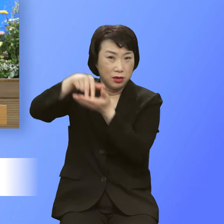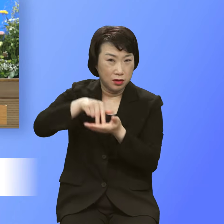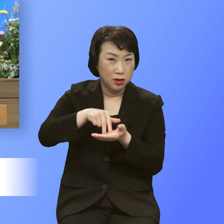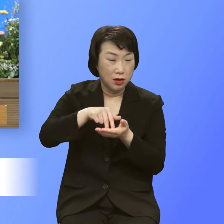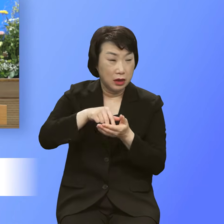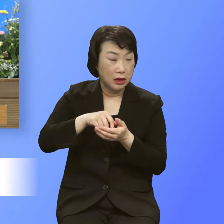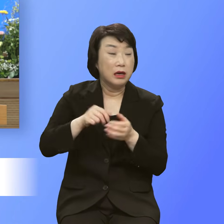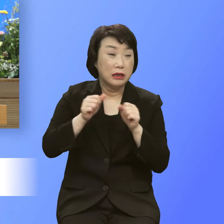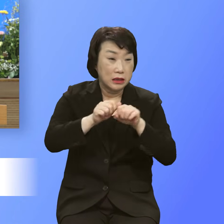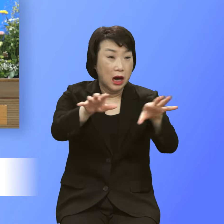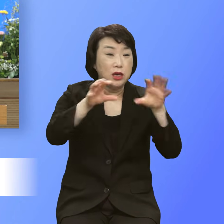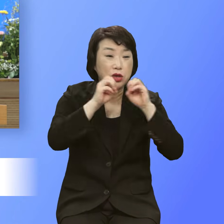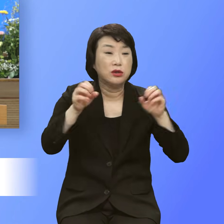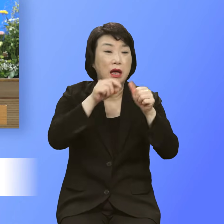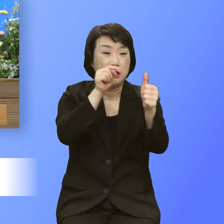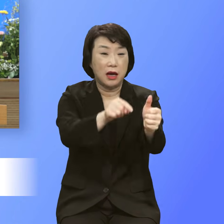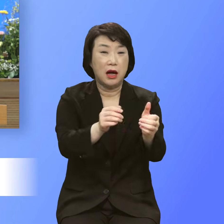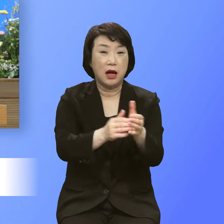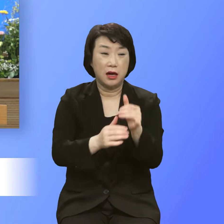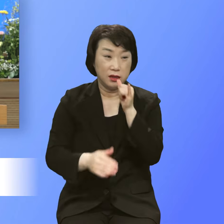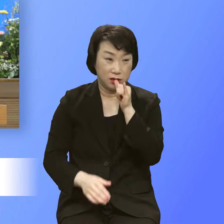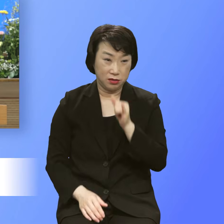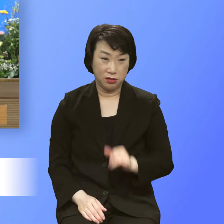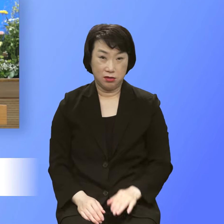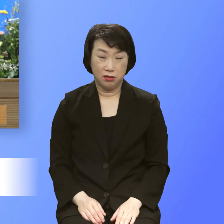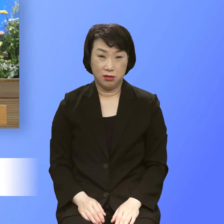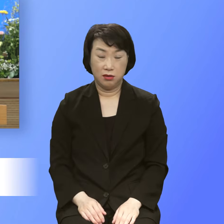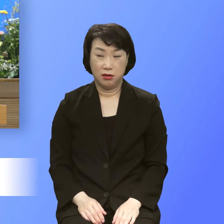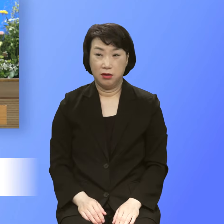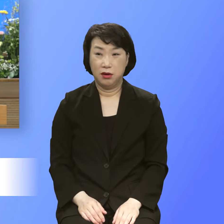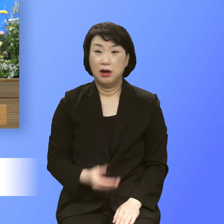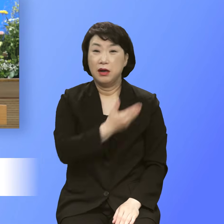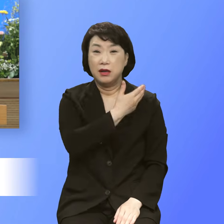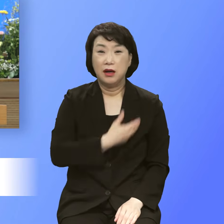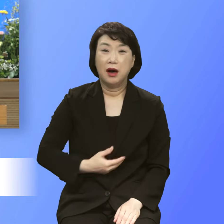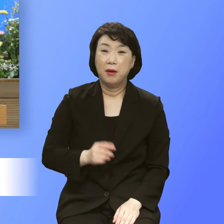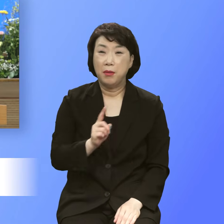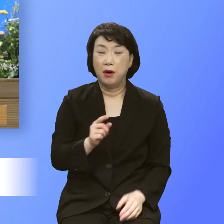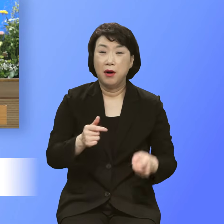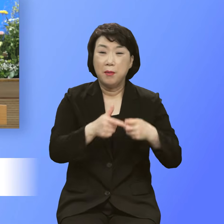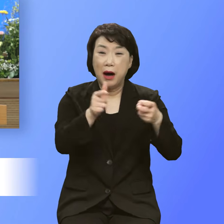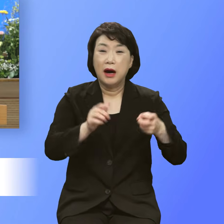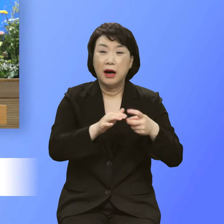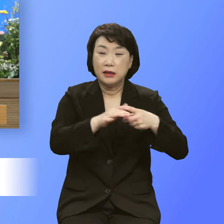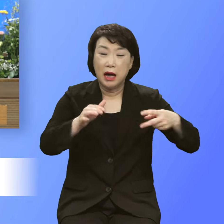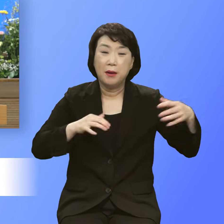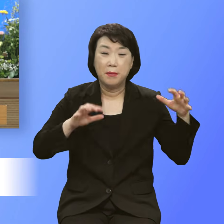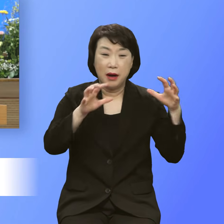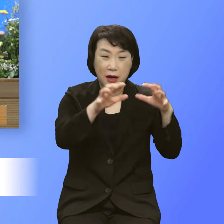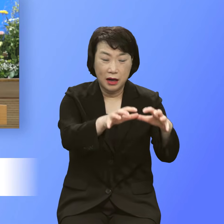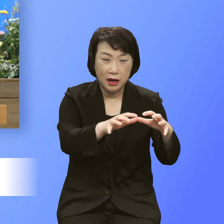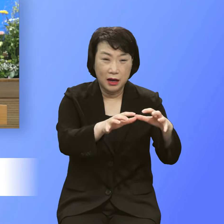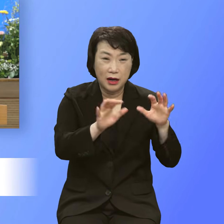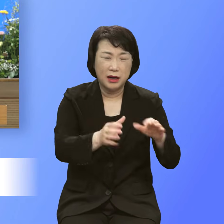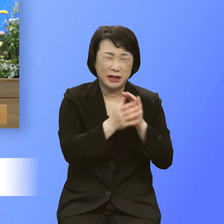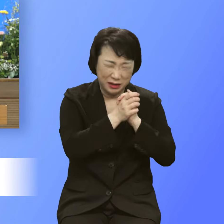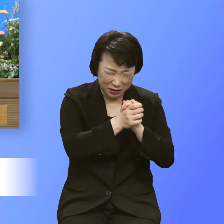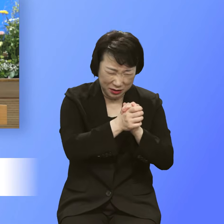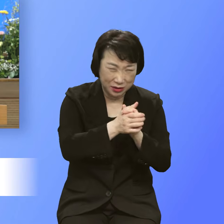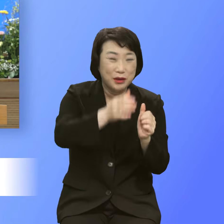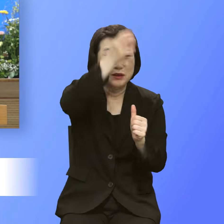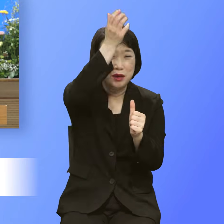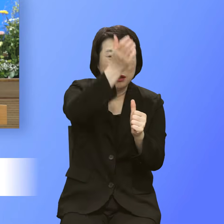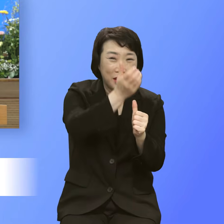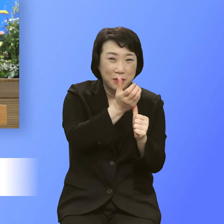전해라 라고 말한 대로 마가다락방에 성령이 임하자마자 이 복음이 전해서